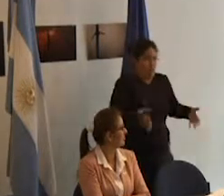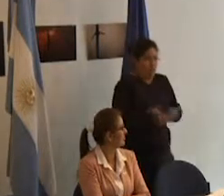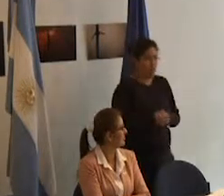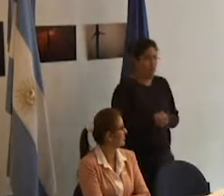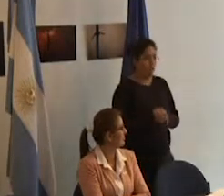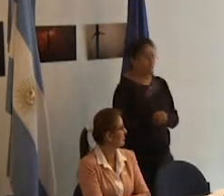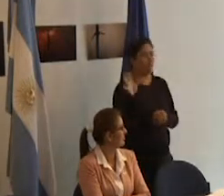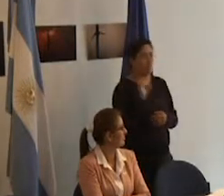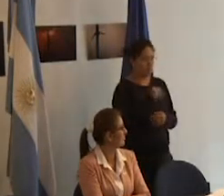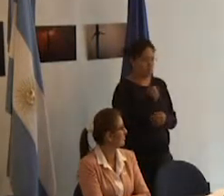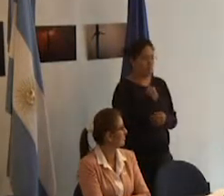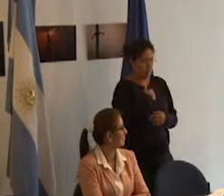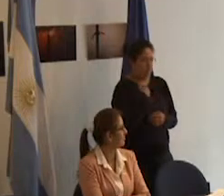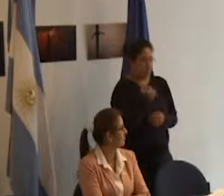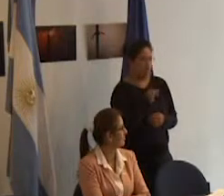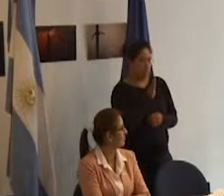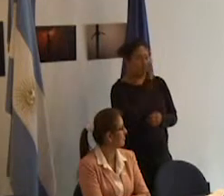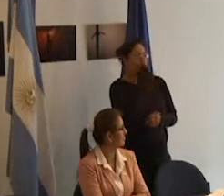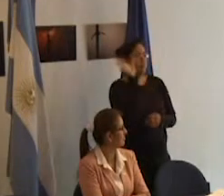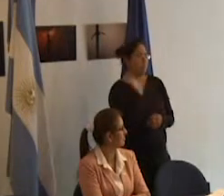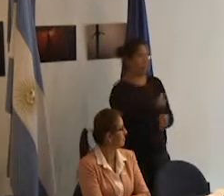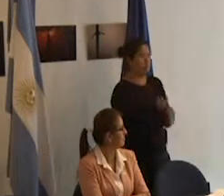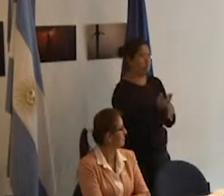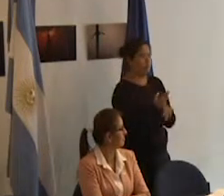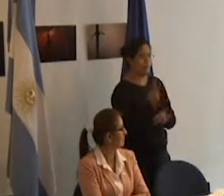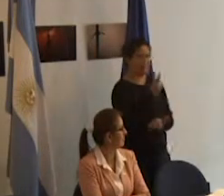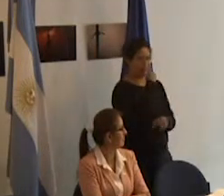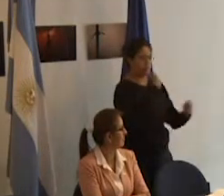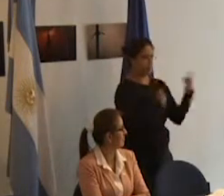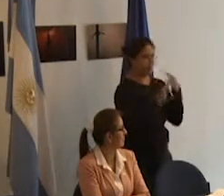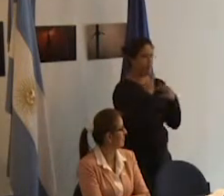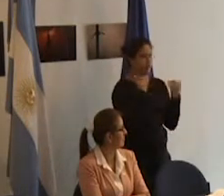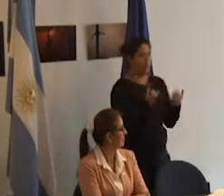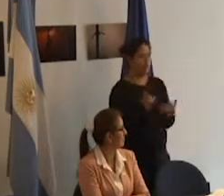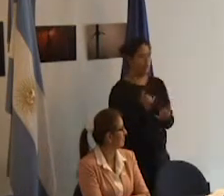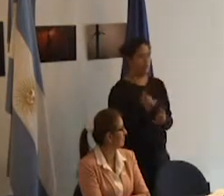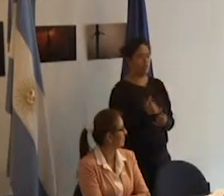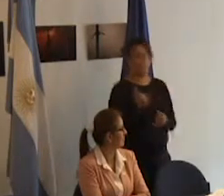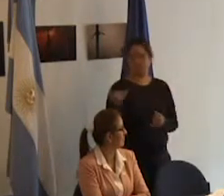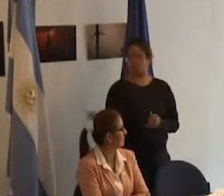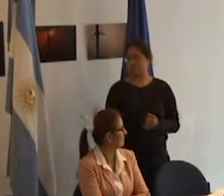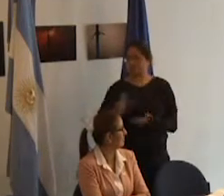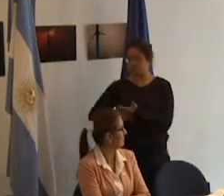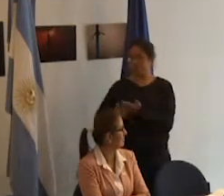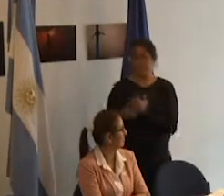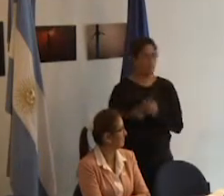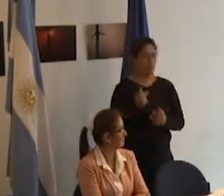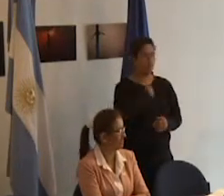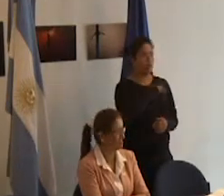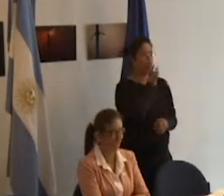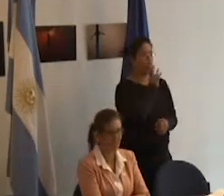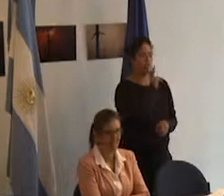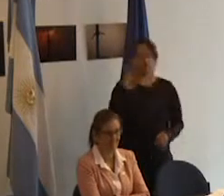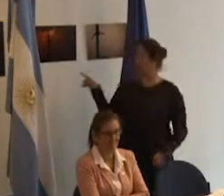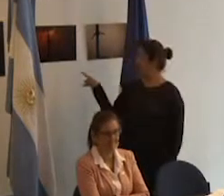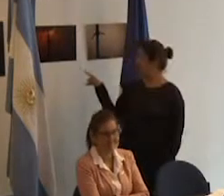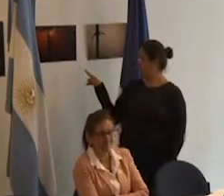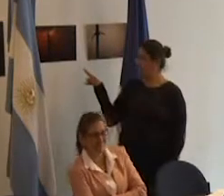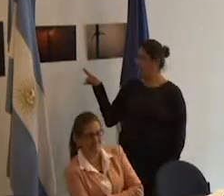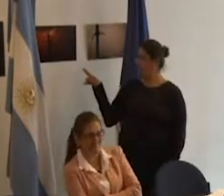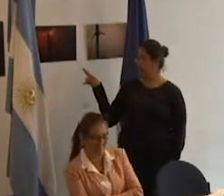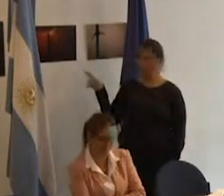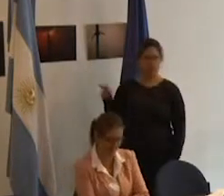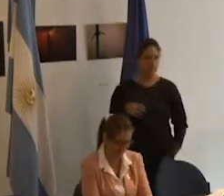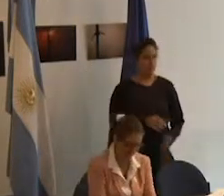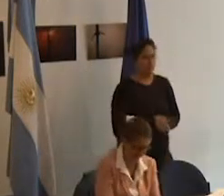estamos todos los maestros, a que los estudiantes me miraran, y de pronto aparece un intérprete y entonces yo hablaba y todos